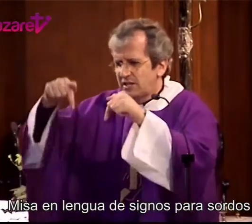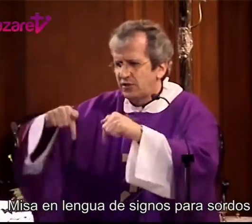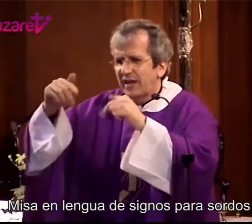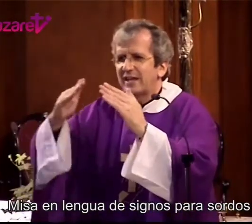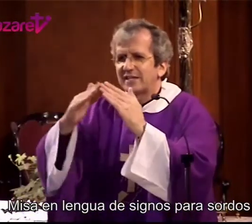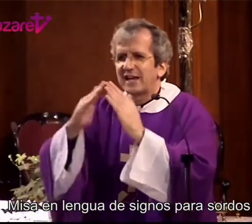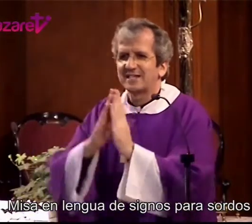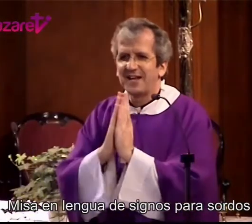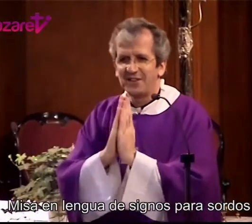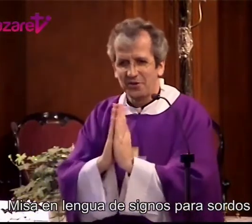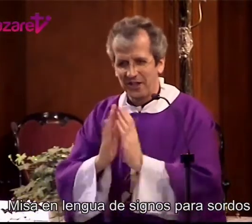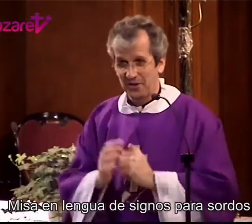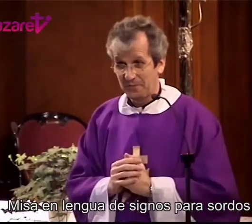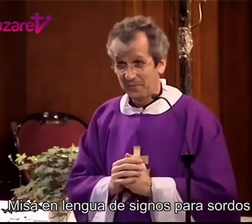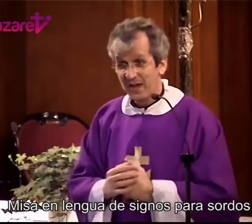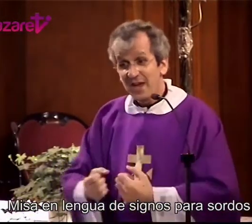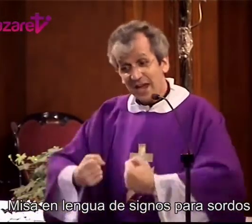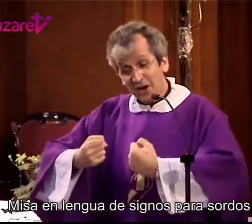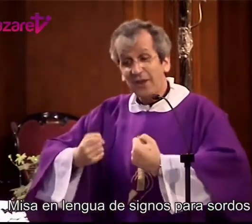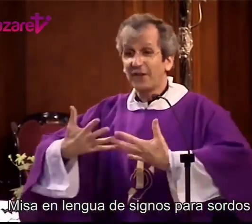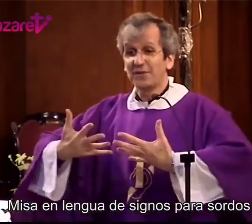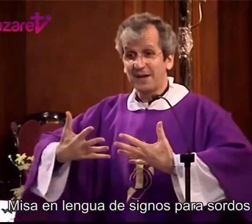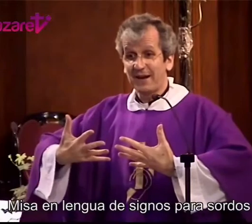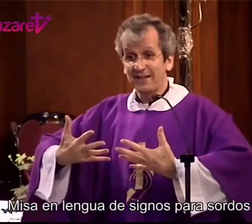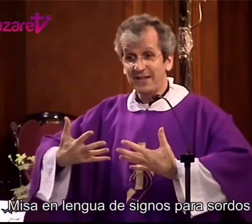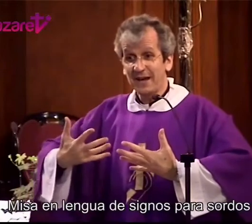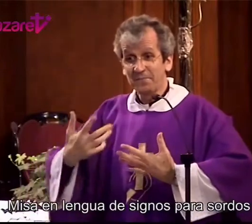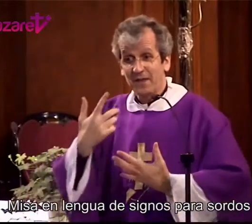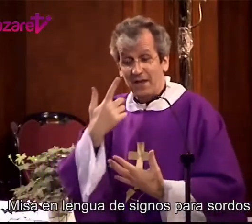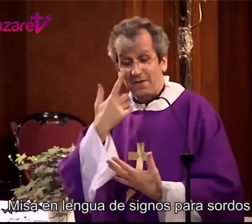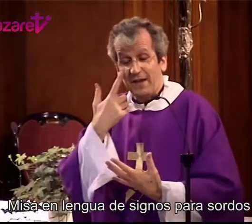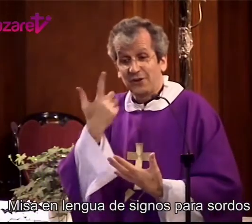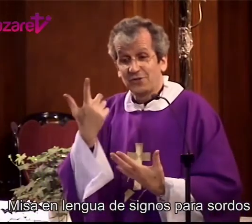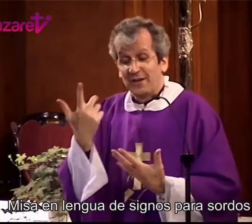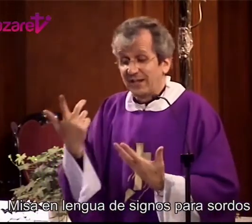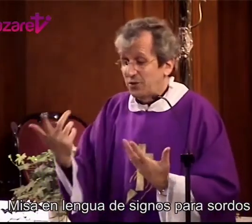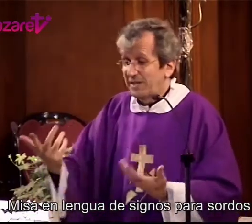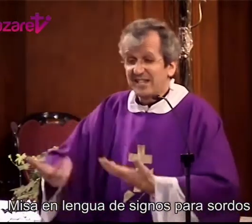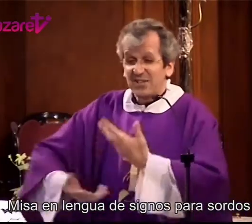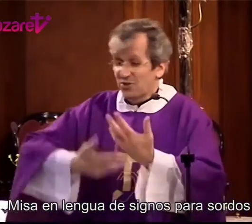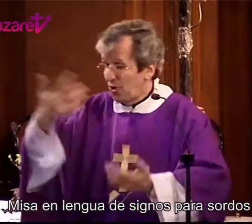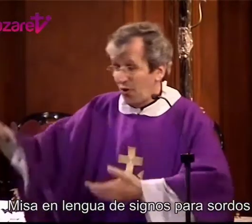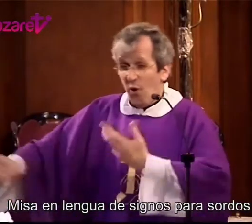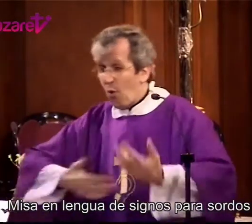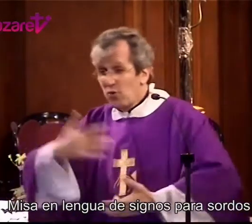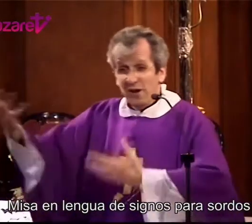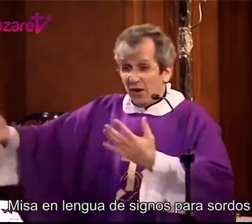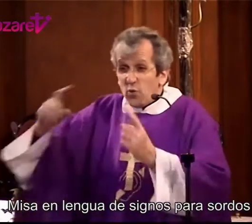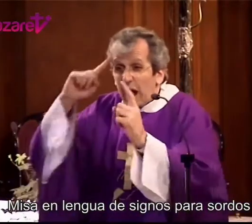que aquí es casa de oración. Y lo hace con esa valentía, y fijaros que si hubiese sido solo una